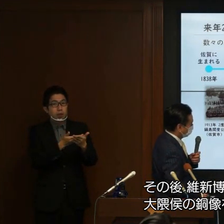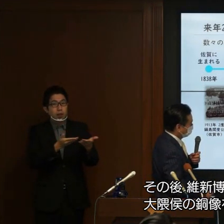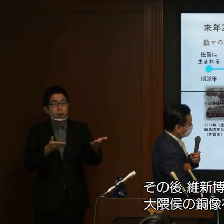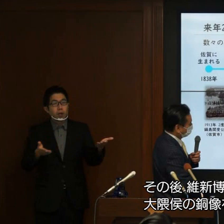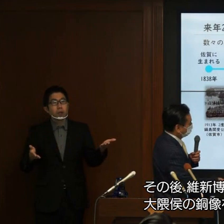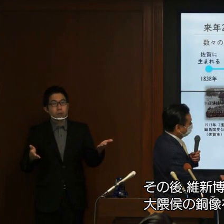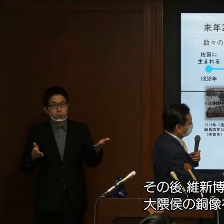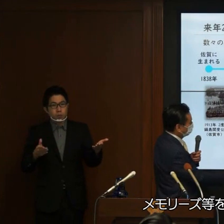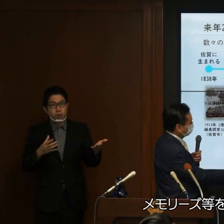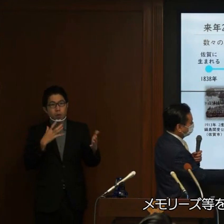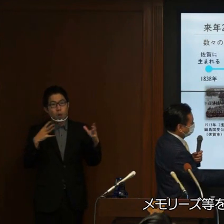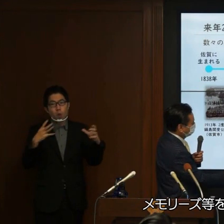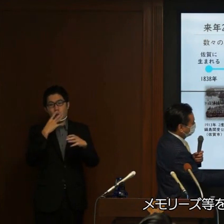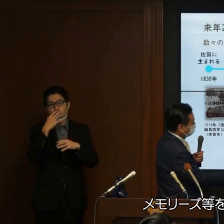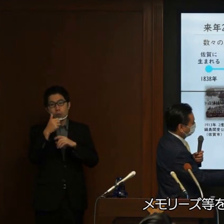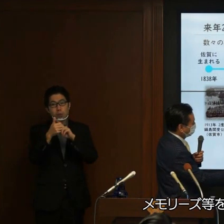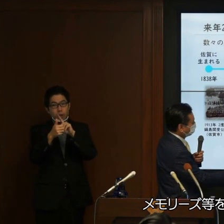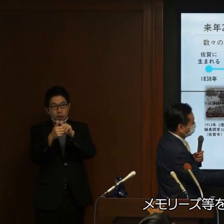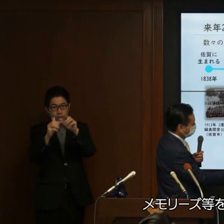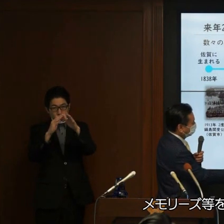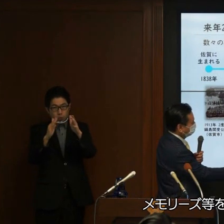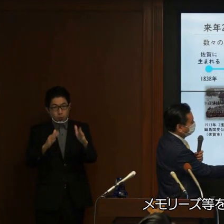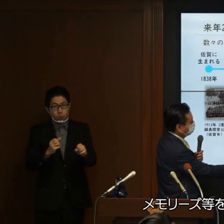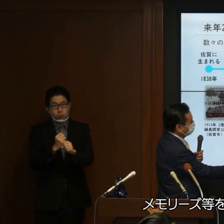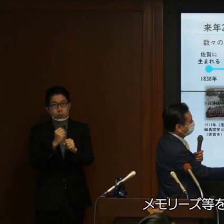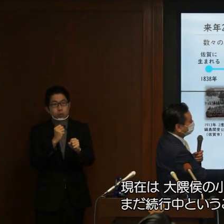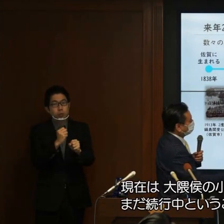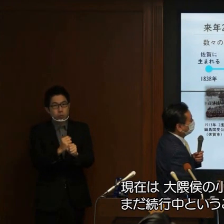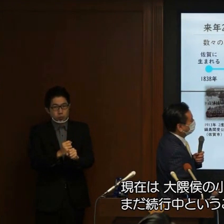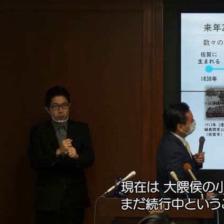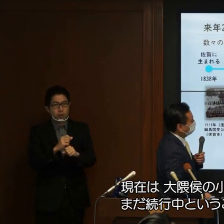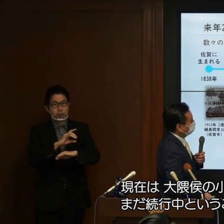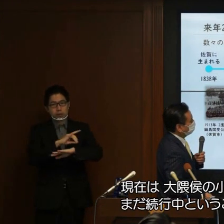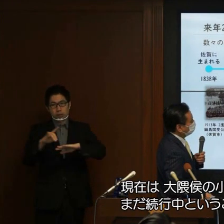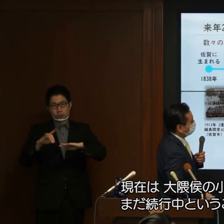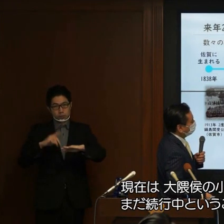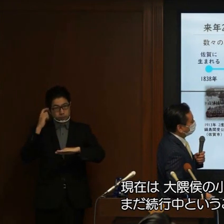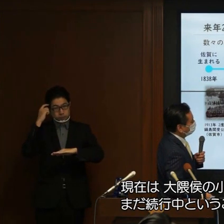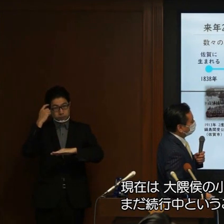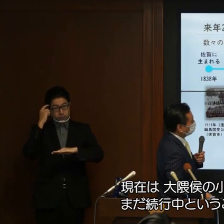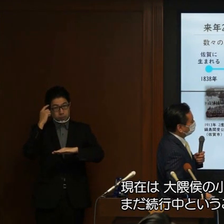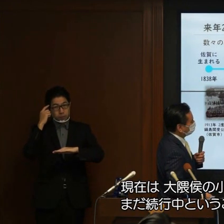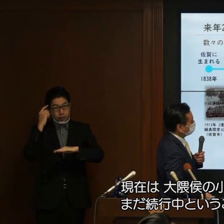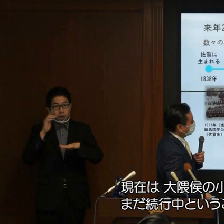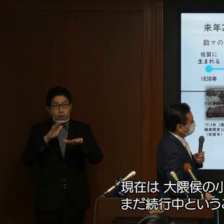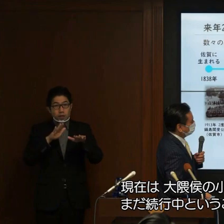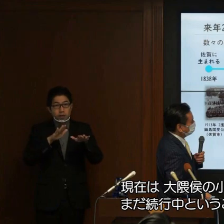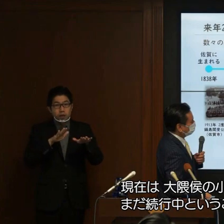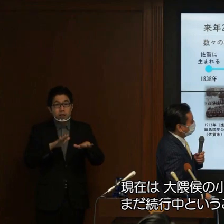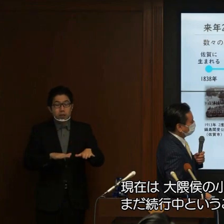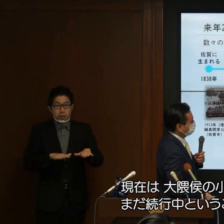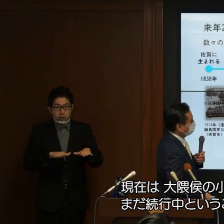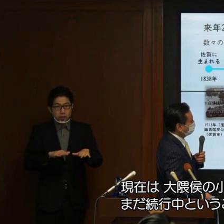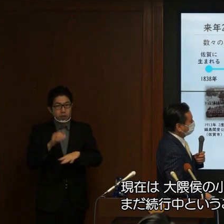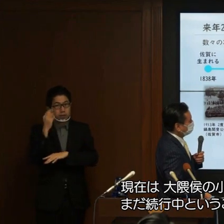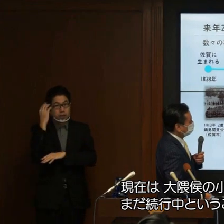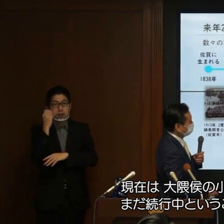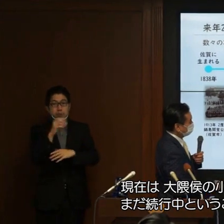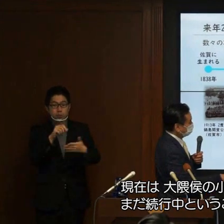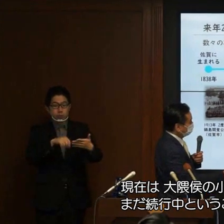像を作ったりとか、メモリーズをやったりとか、で現在は大隈公の小説に銅像